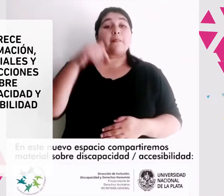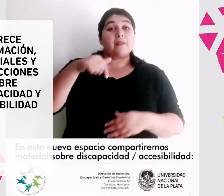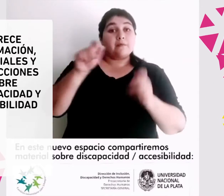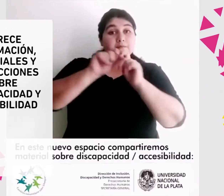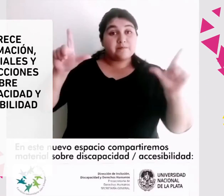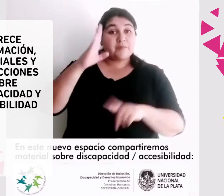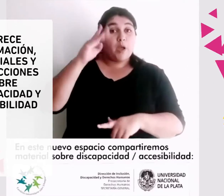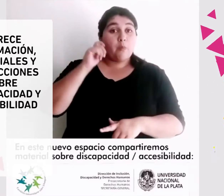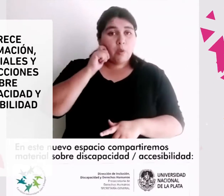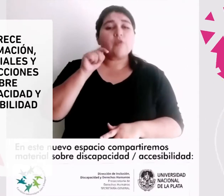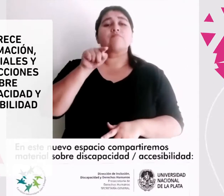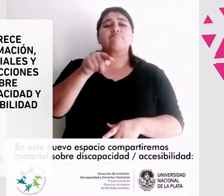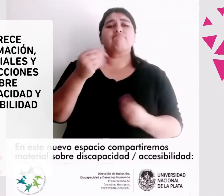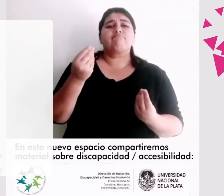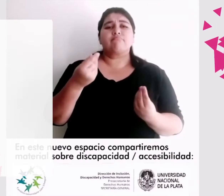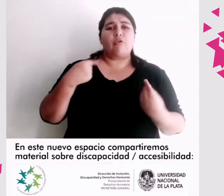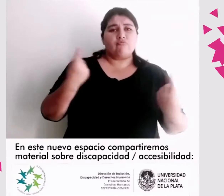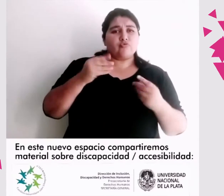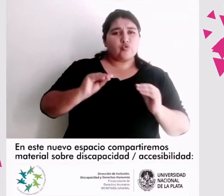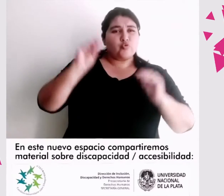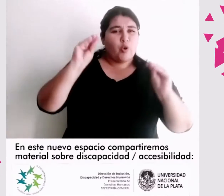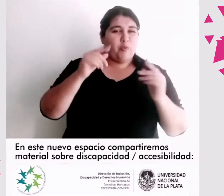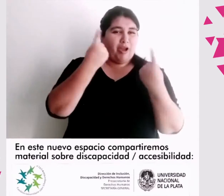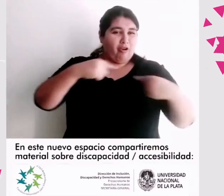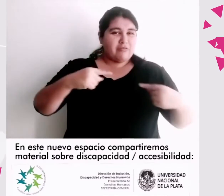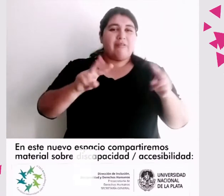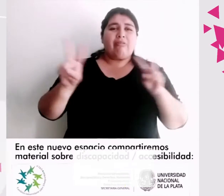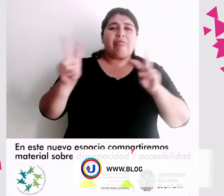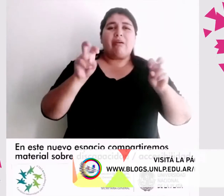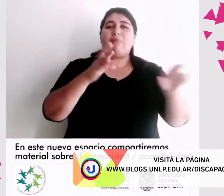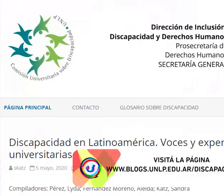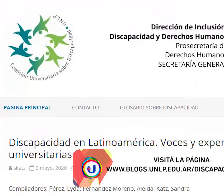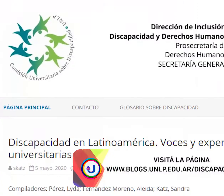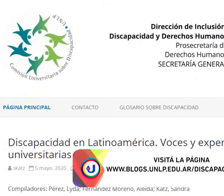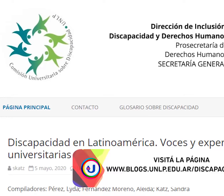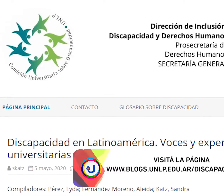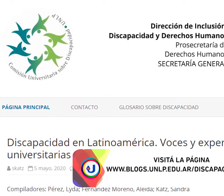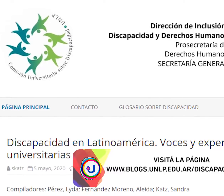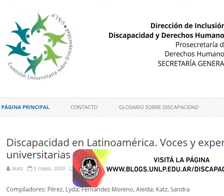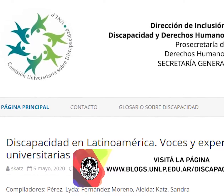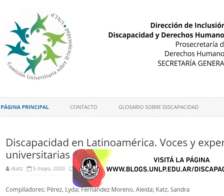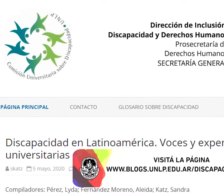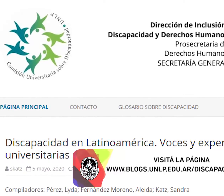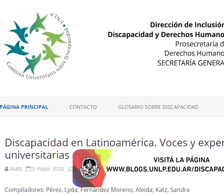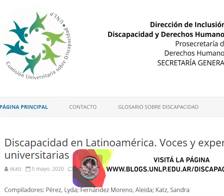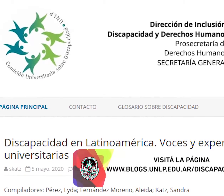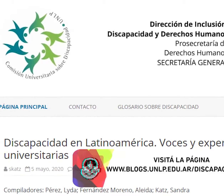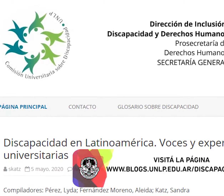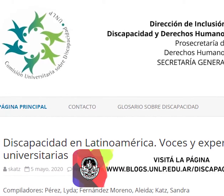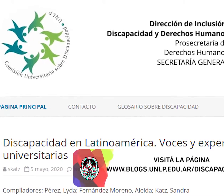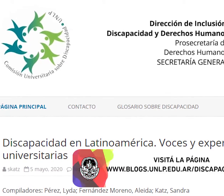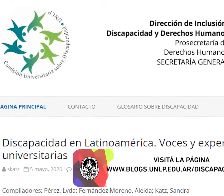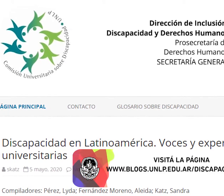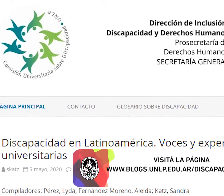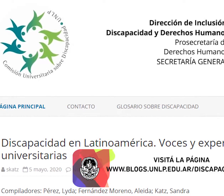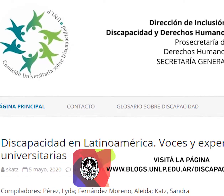tener un lugar donde reunir nuestro material nuestras producciones y material que nos presente de utilidad pero que cambió de objetivo